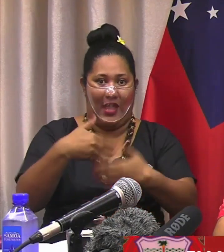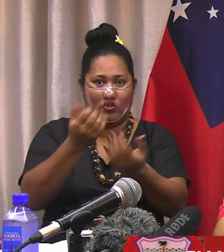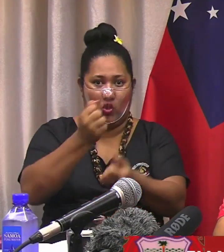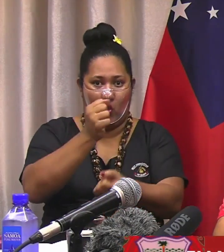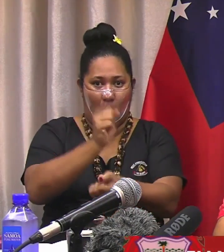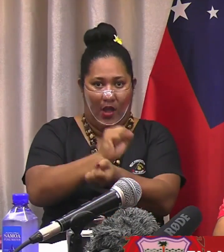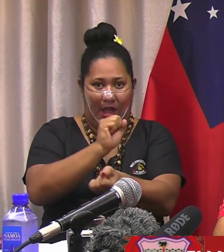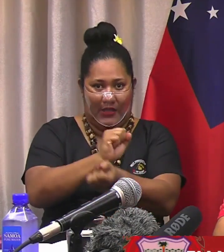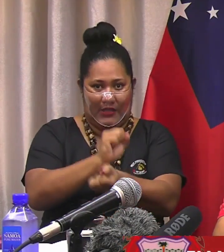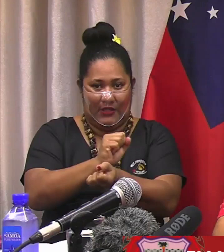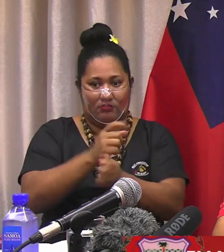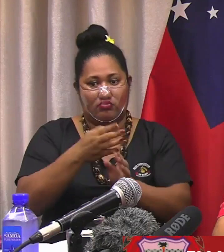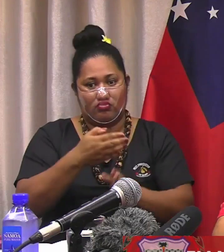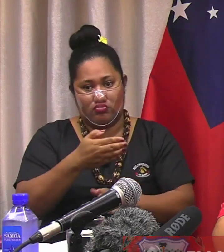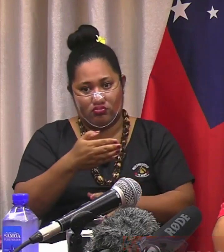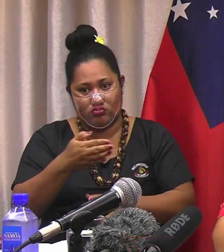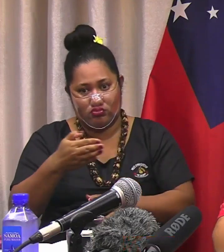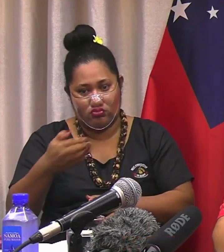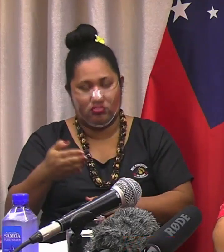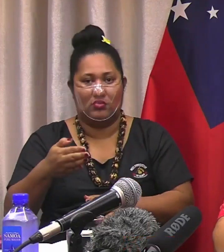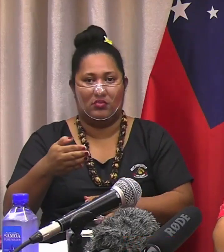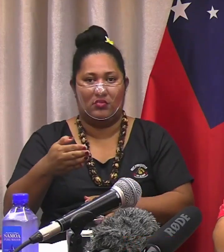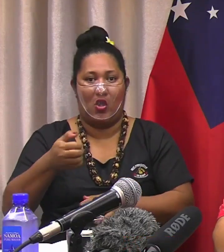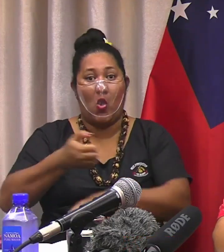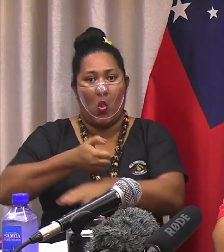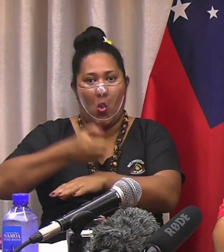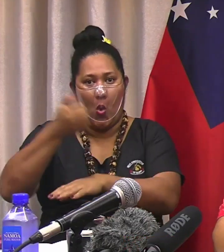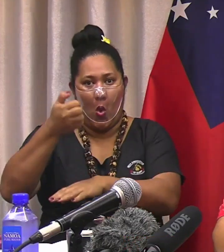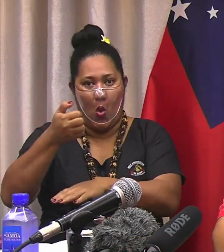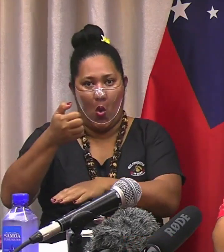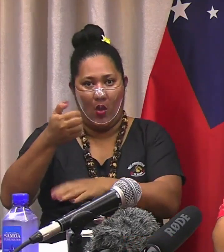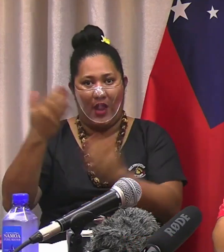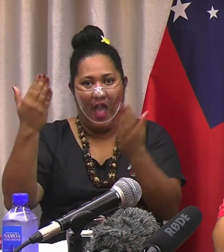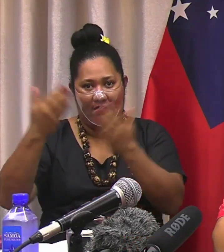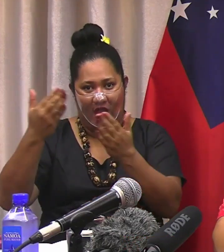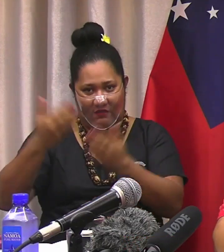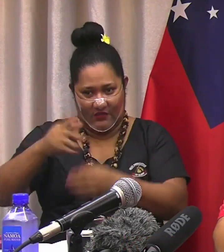mai ile ono ile fiafi o le aso.